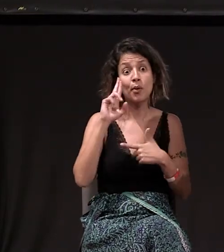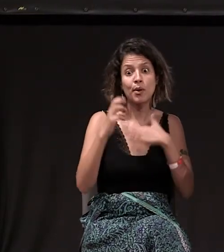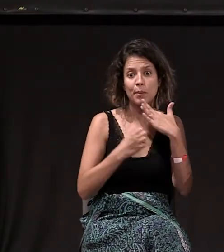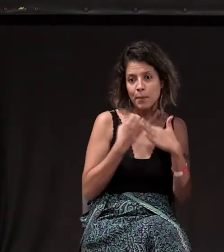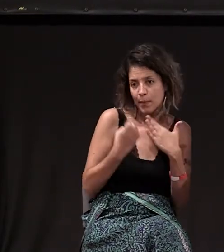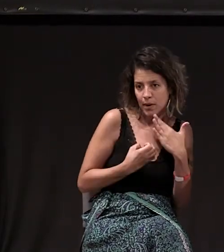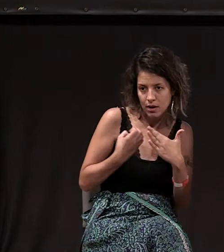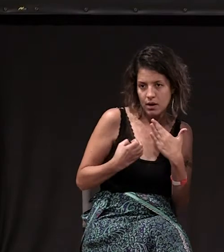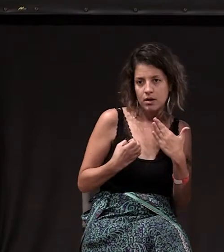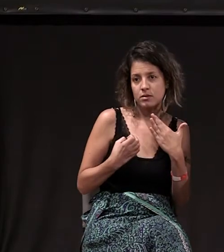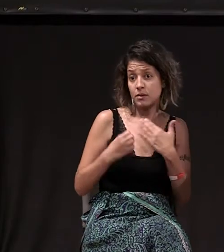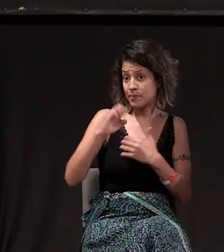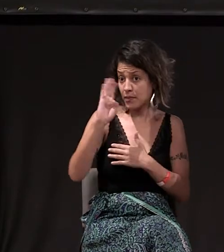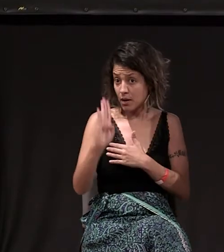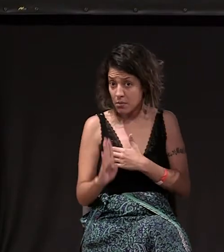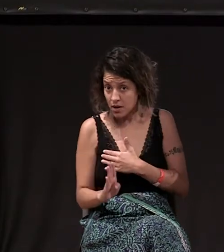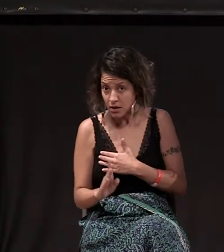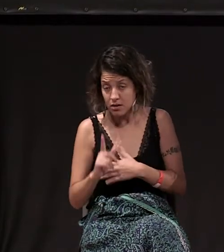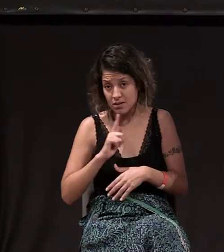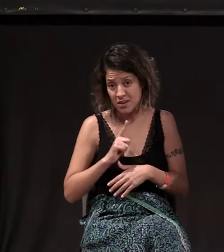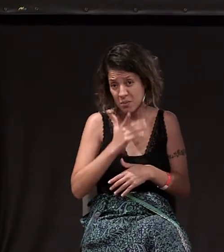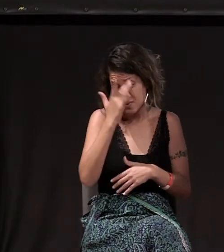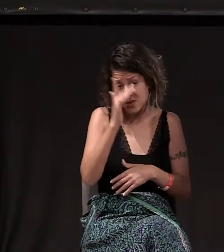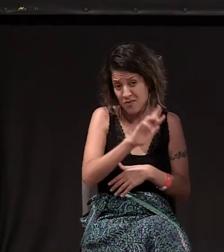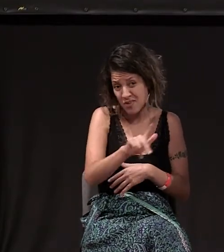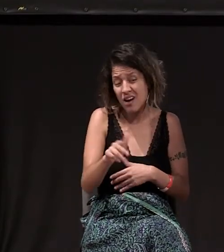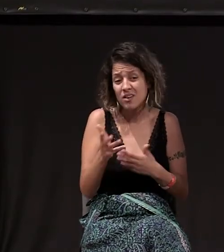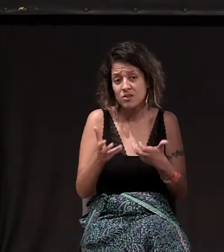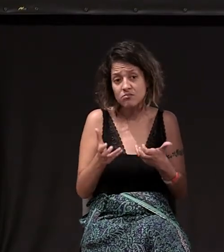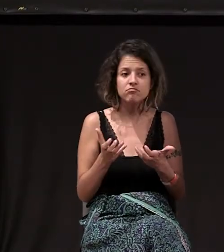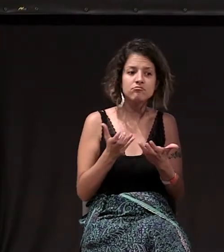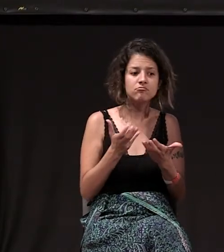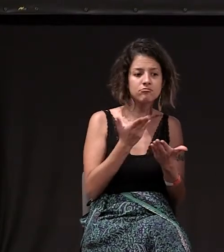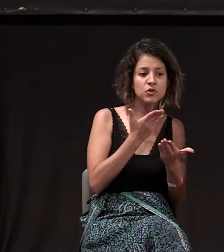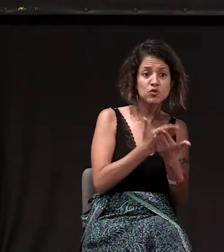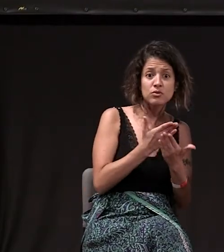gente que foi para as universidades e eles mudaram. Então, tem que